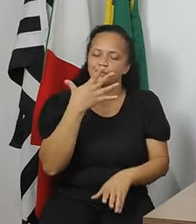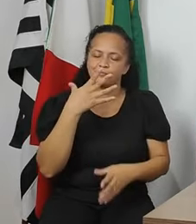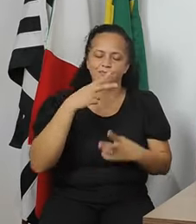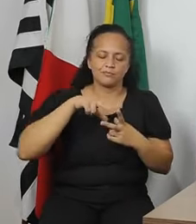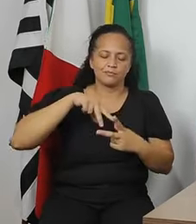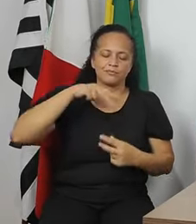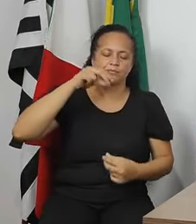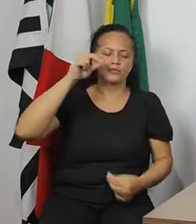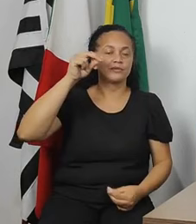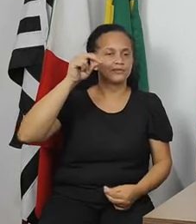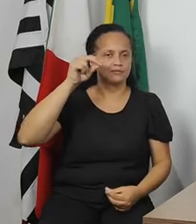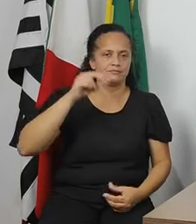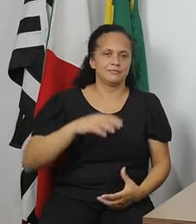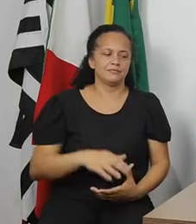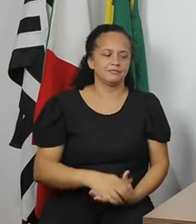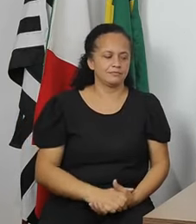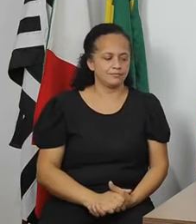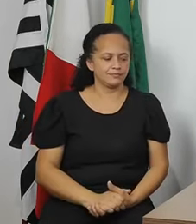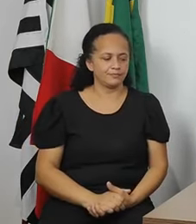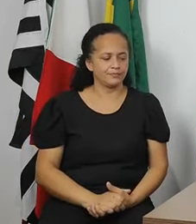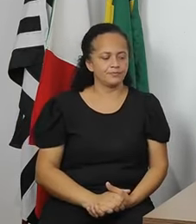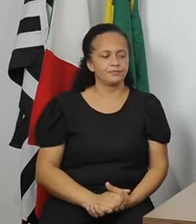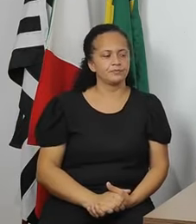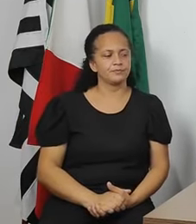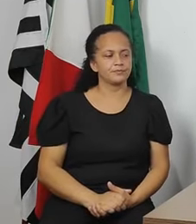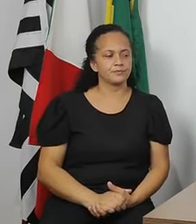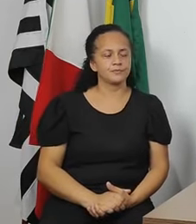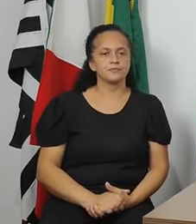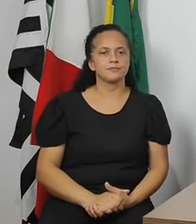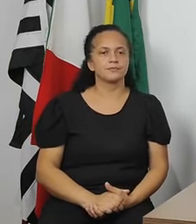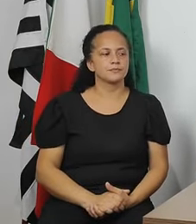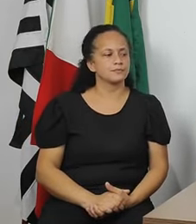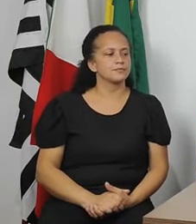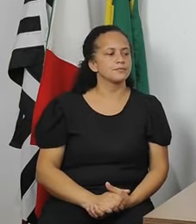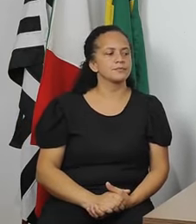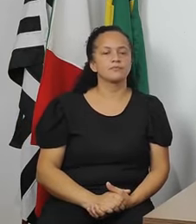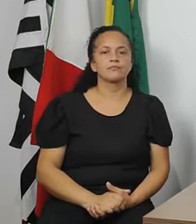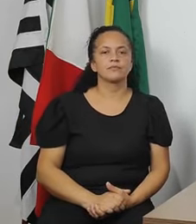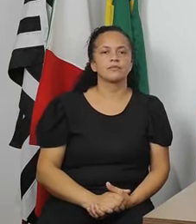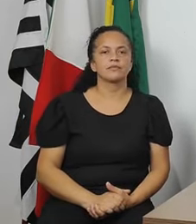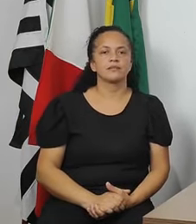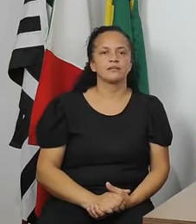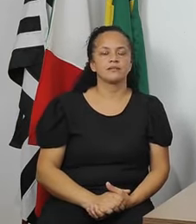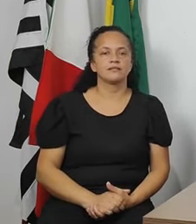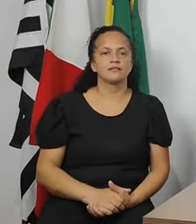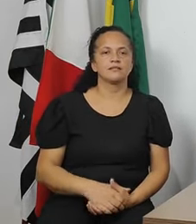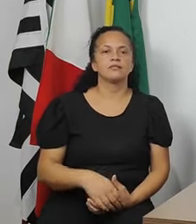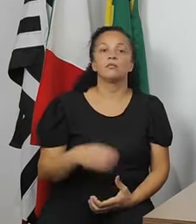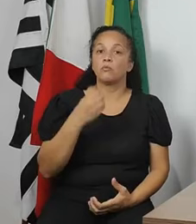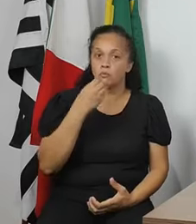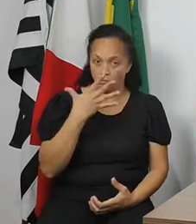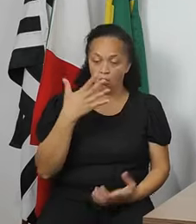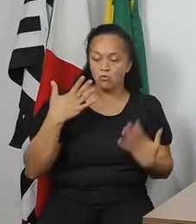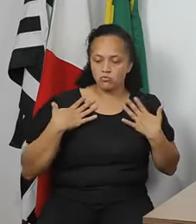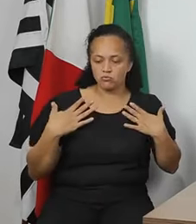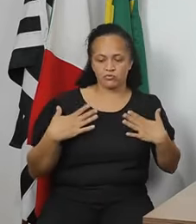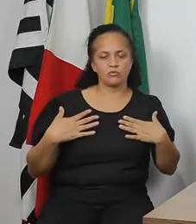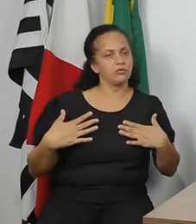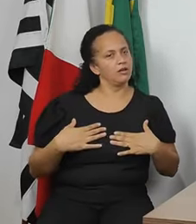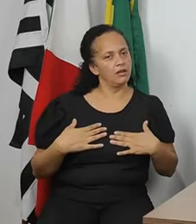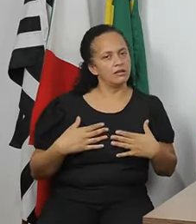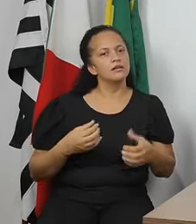né? Na verdade, né, assim, os benefícios físicos são consequência, né? Porque,